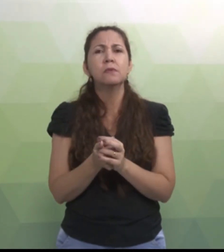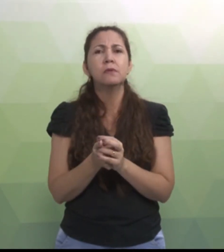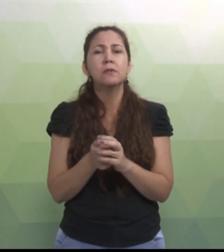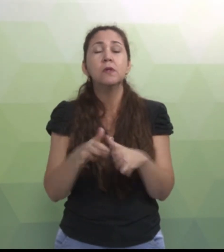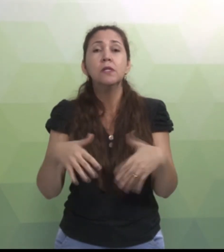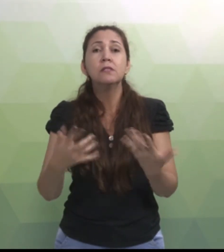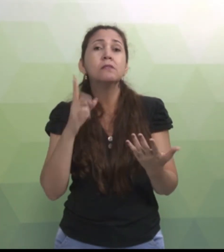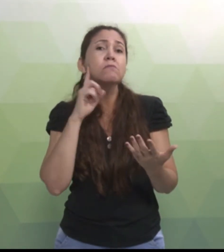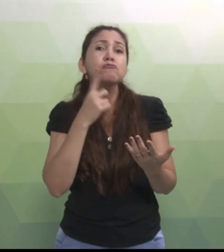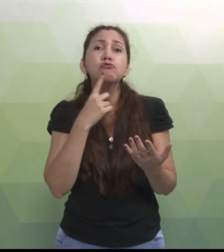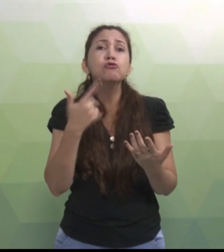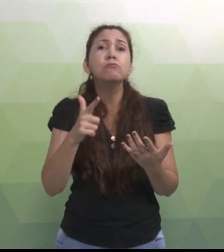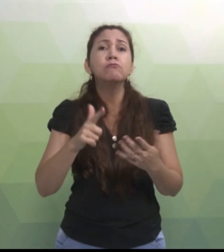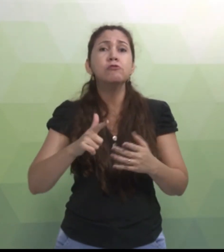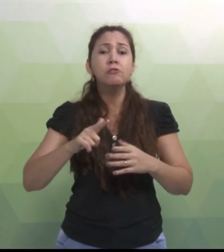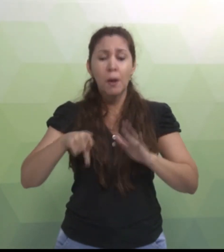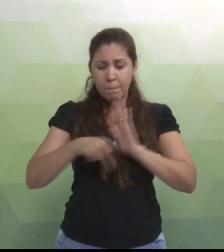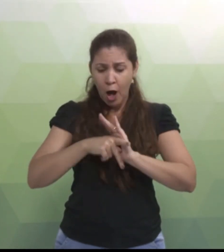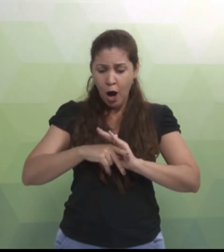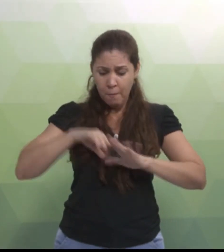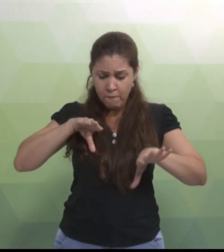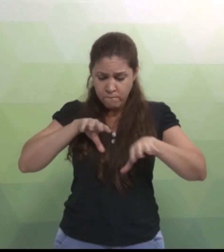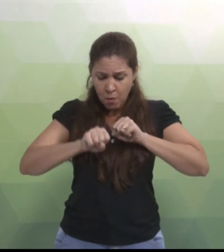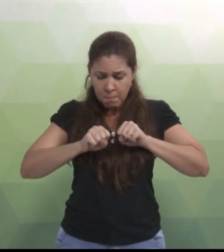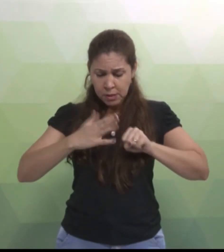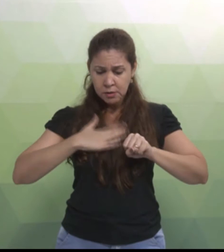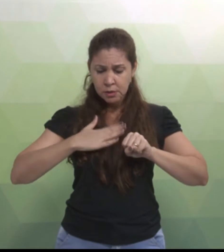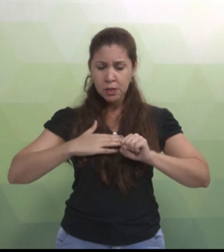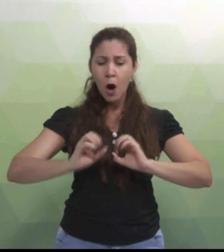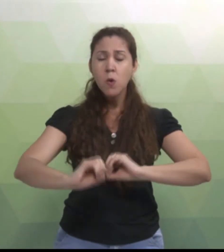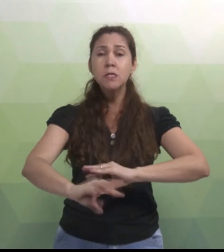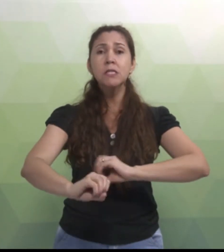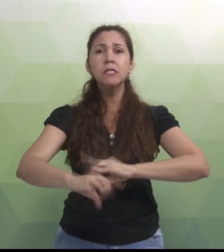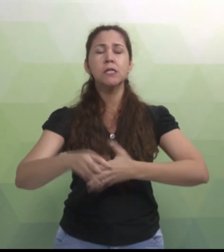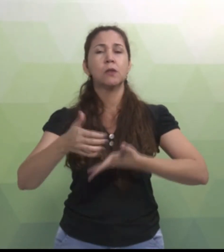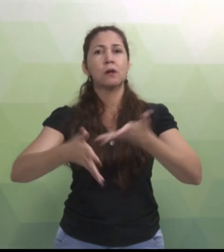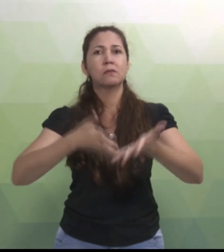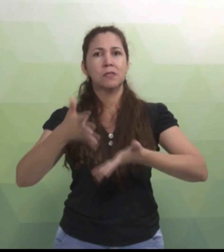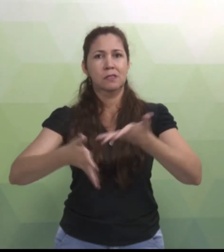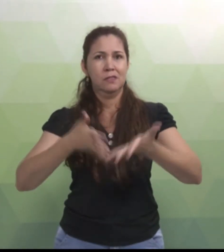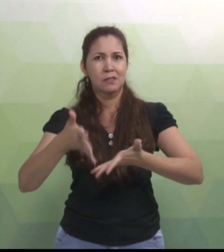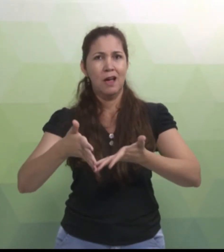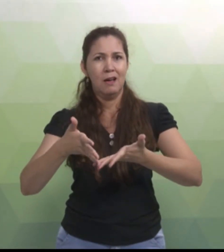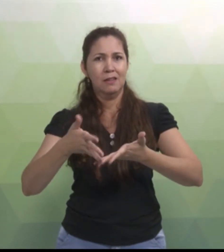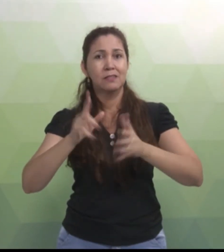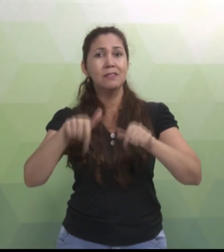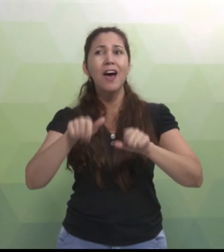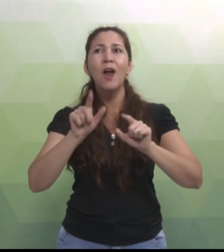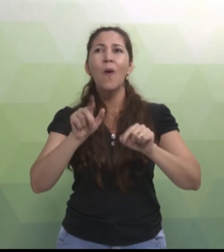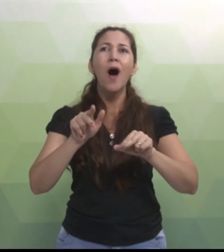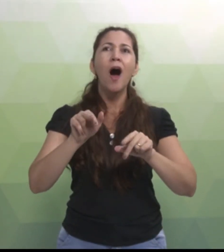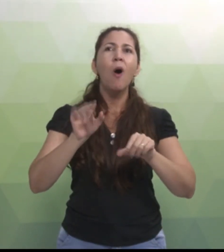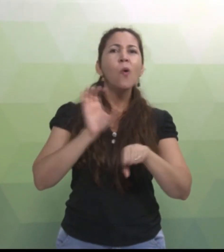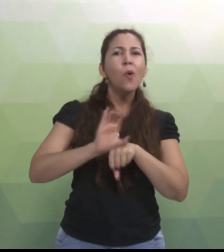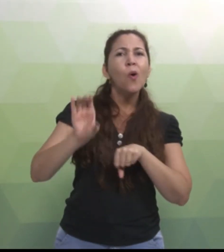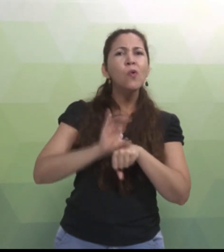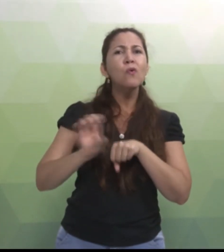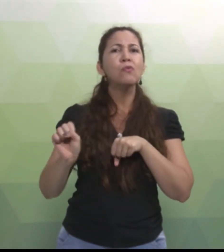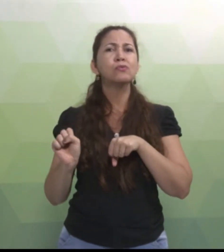aproximadamente. Então, o surdo ele não tinha uma formação para o ensino da Libras. Tinha